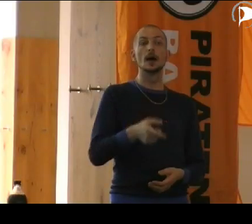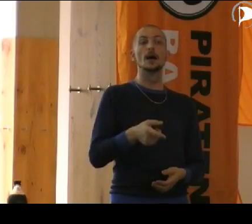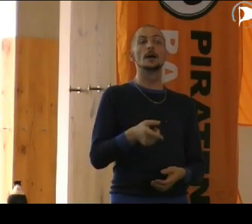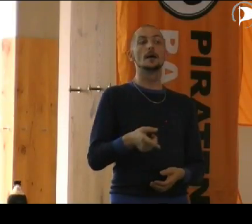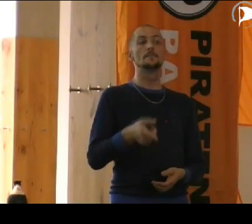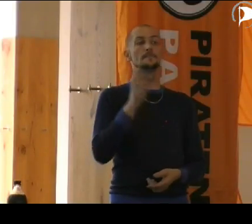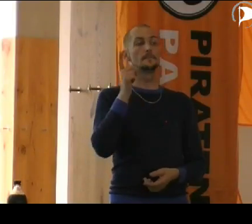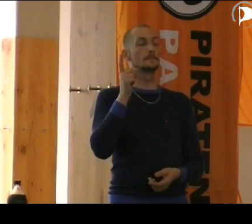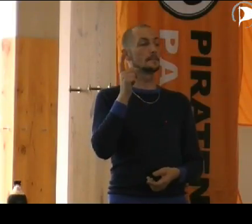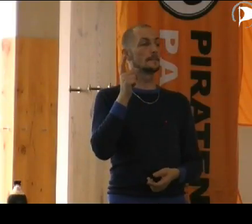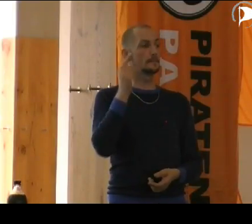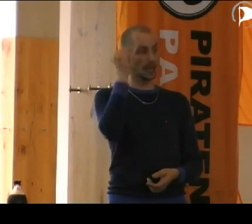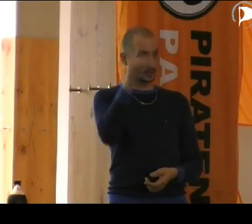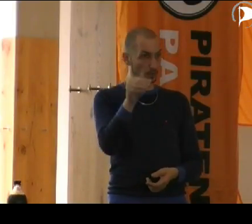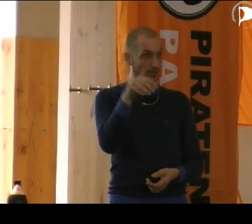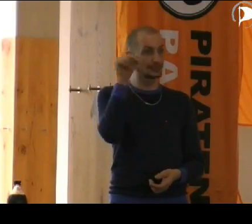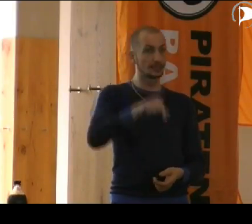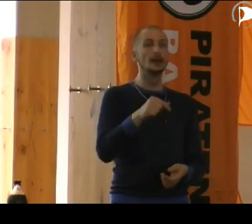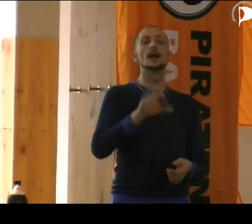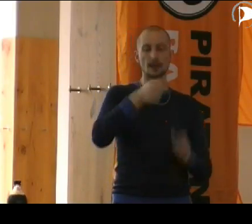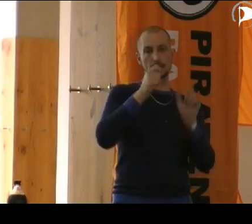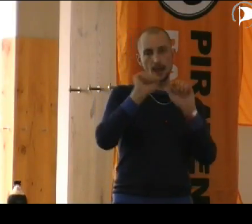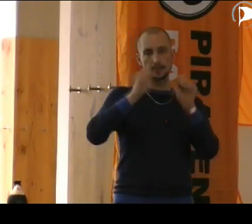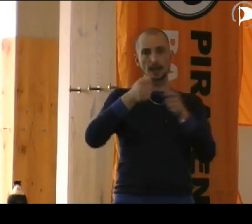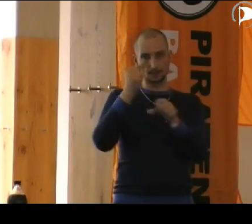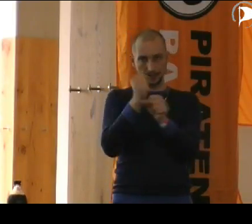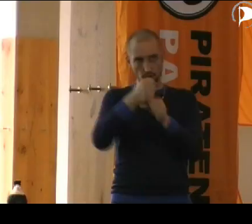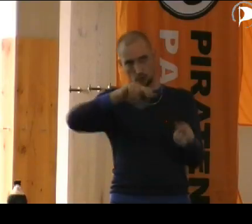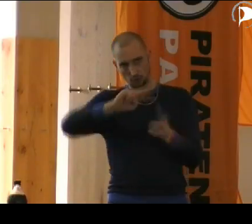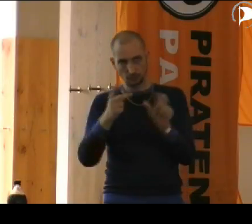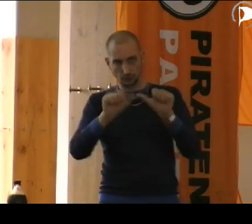aber wir haben in der transparente